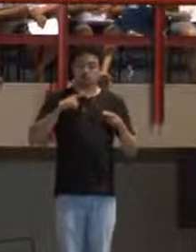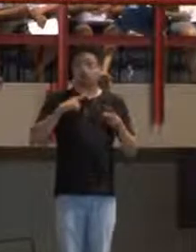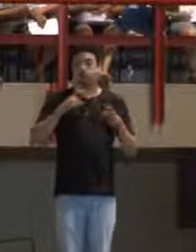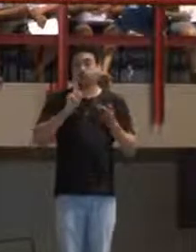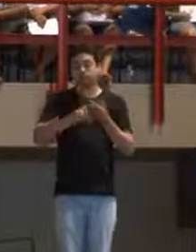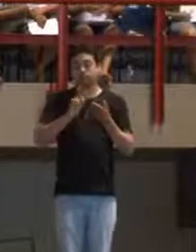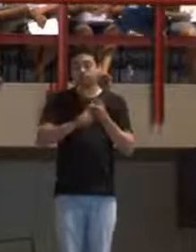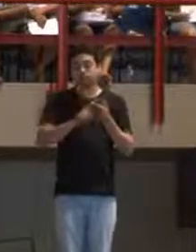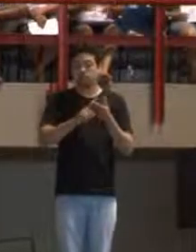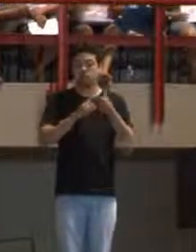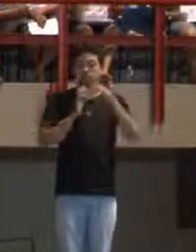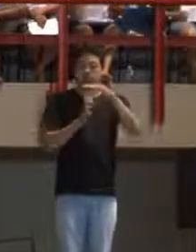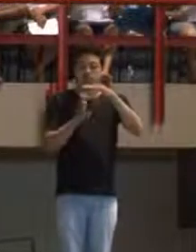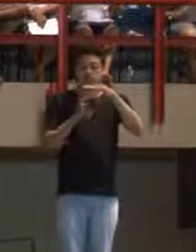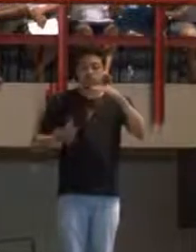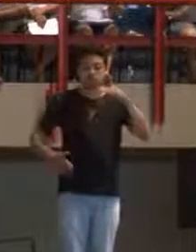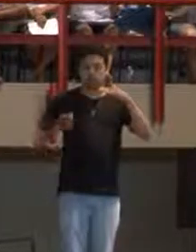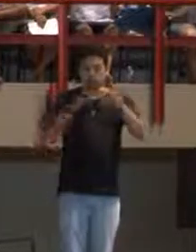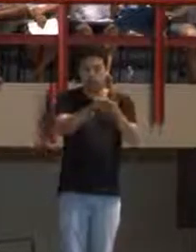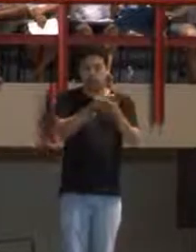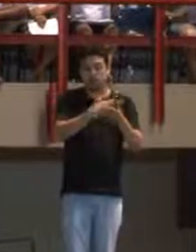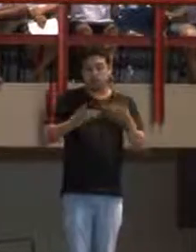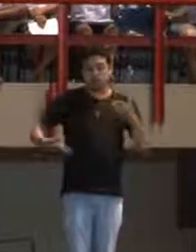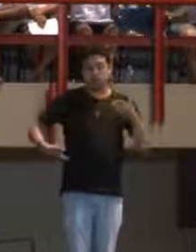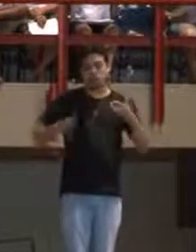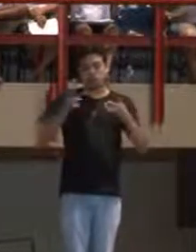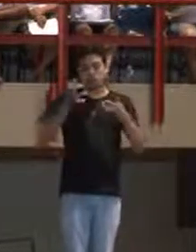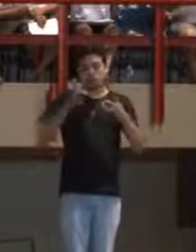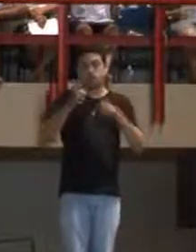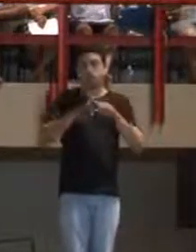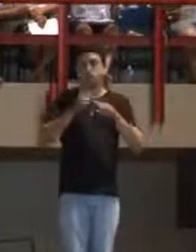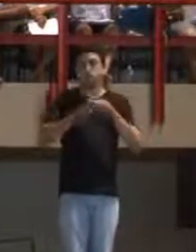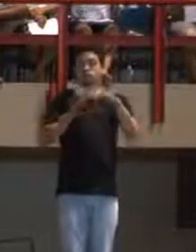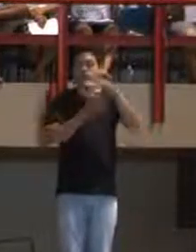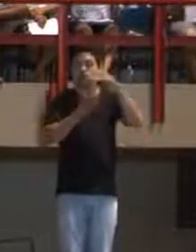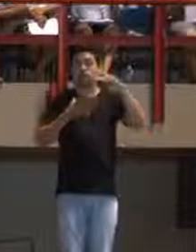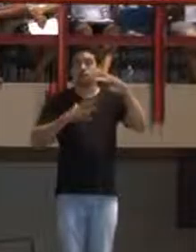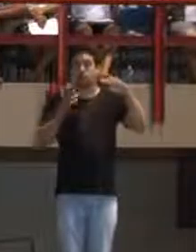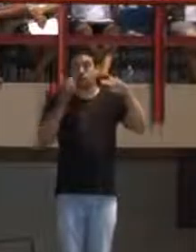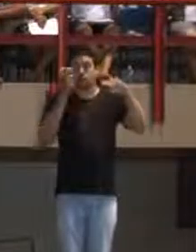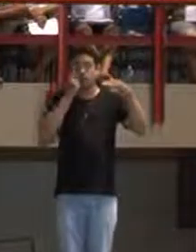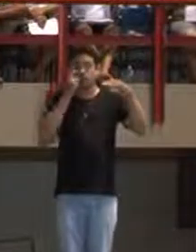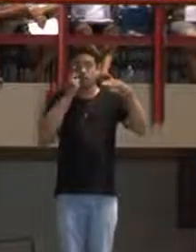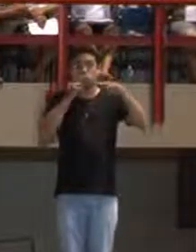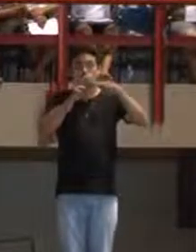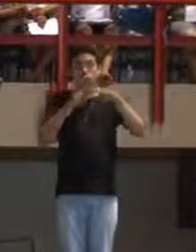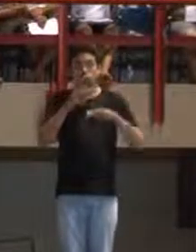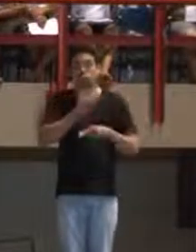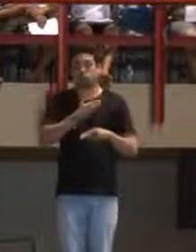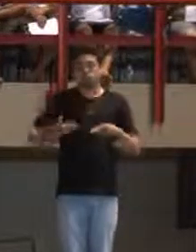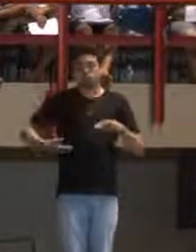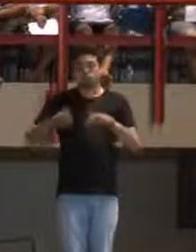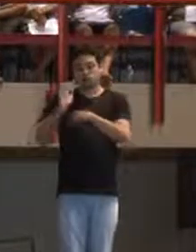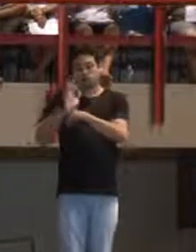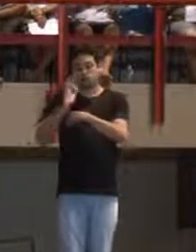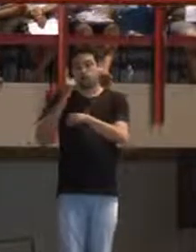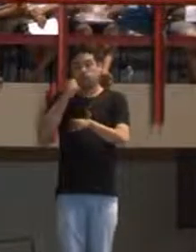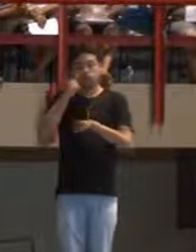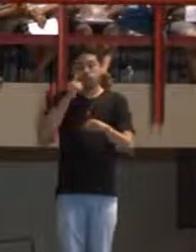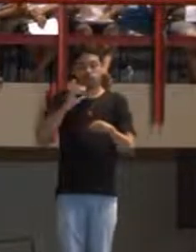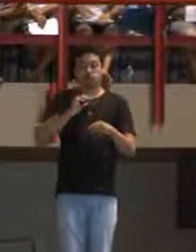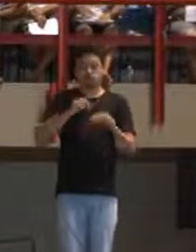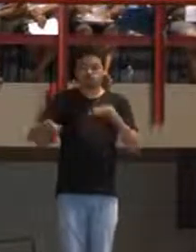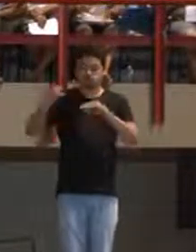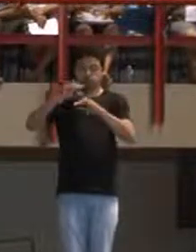subsidiar, né? O empresário ele não quer pagar isso aí, né? O empresário ele quer ter o quê? Quer ter o lucro. Então, o governo do estado está pensando em pagar uma